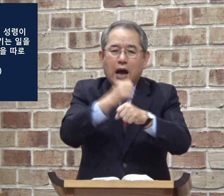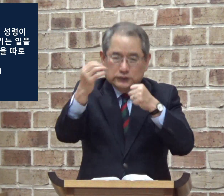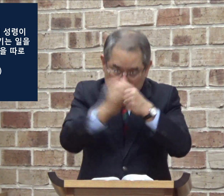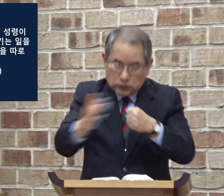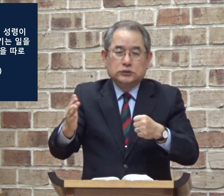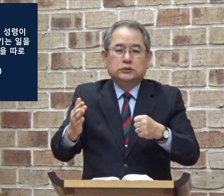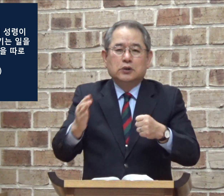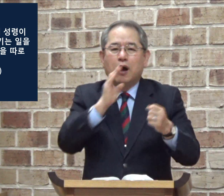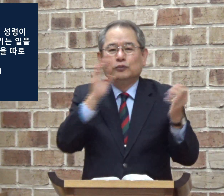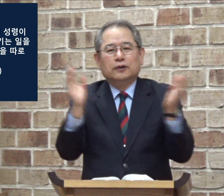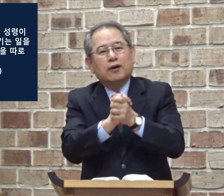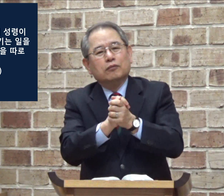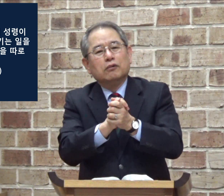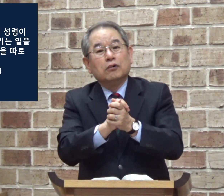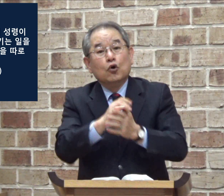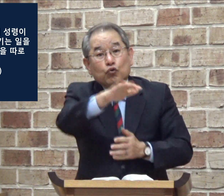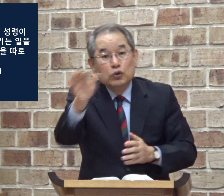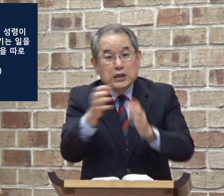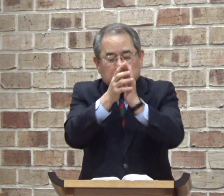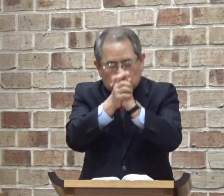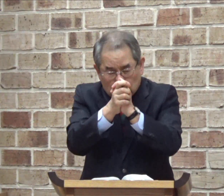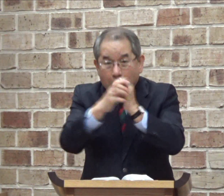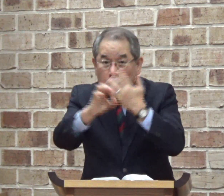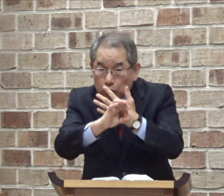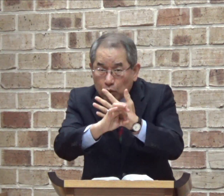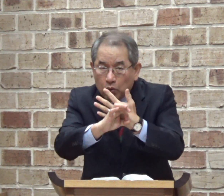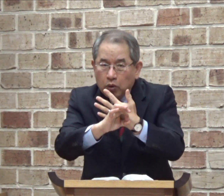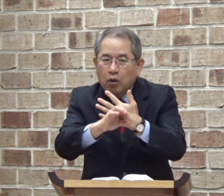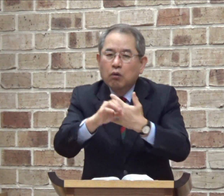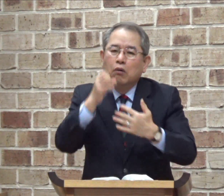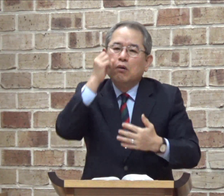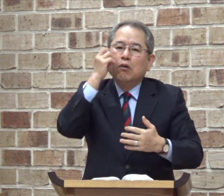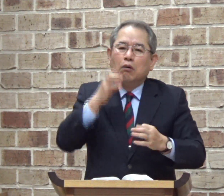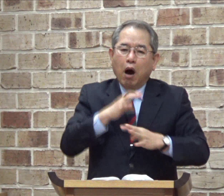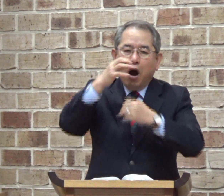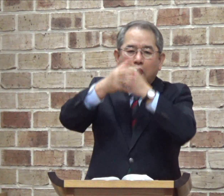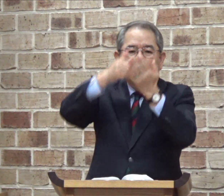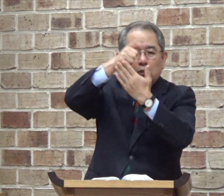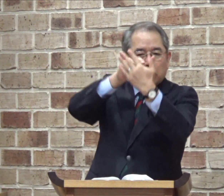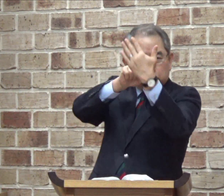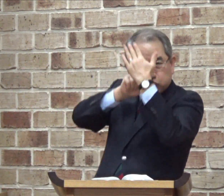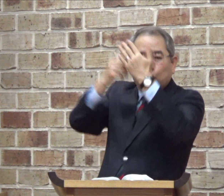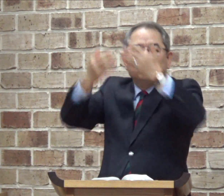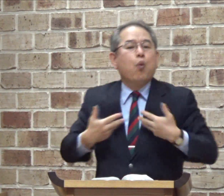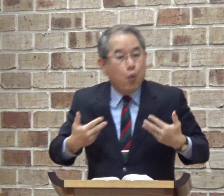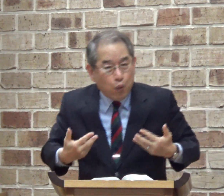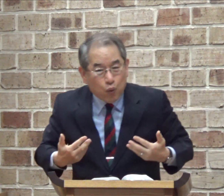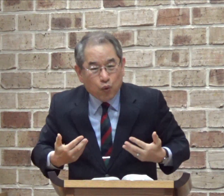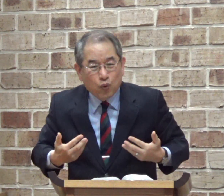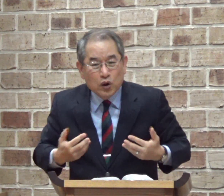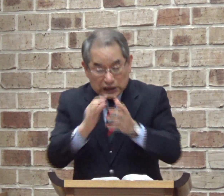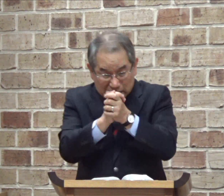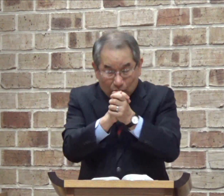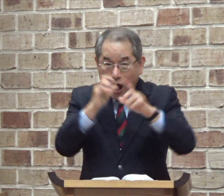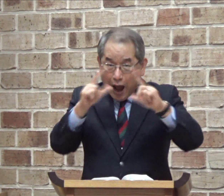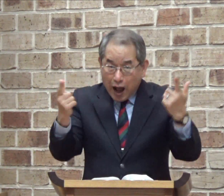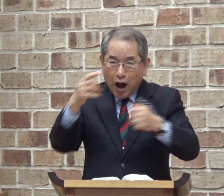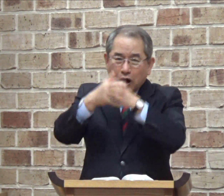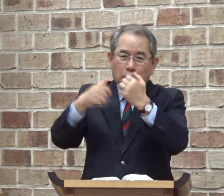하나님 보여주십니다. 기도하지 않으면 하나님 보여주시는 게 없어요. 기도하면 하나님의 섭리가 확실히